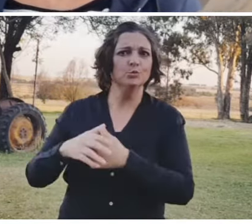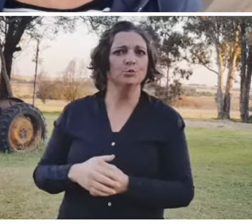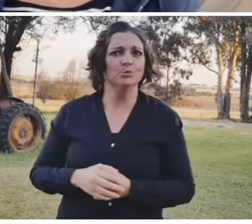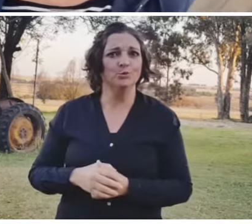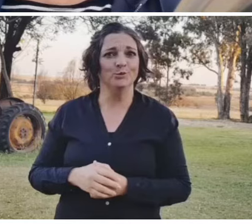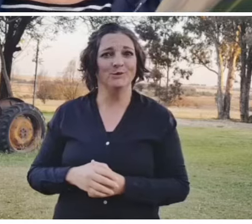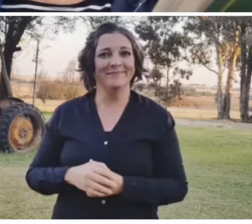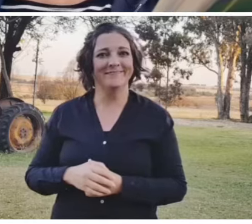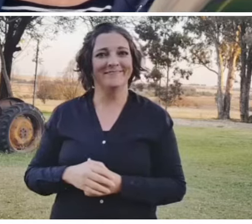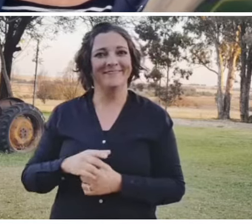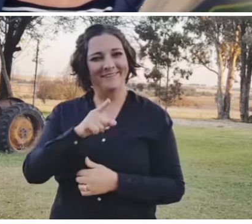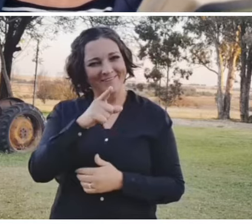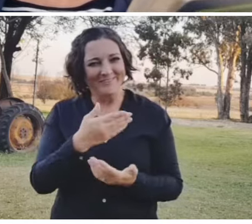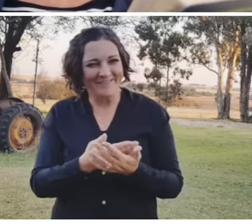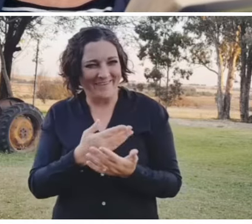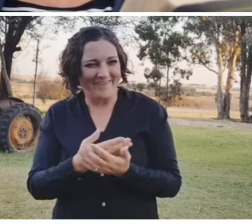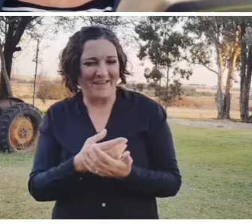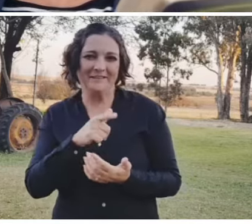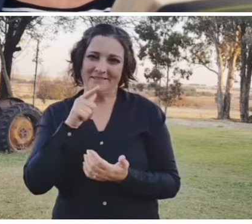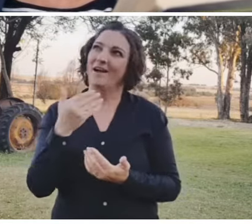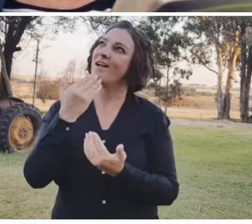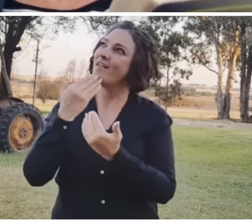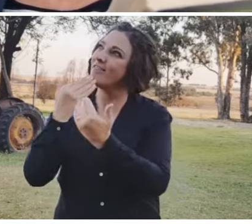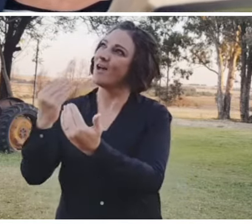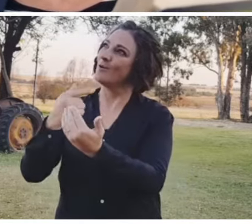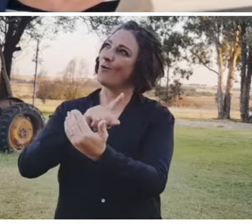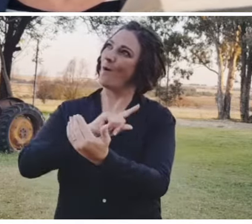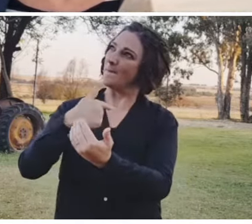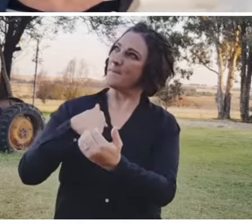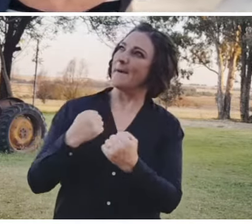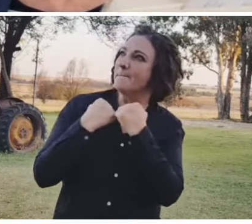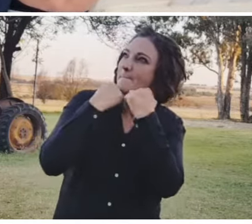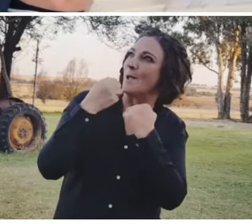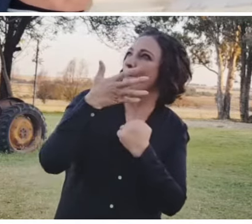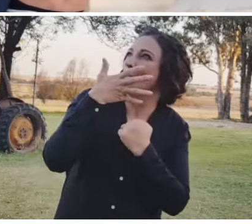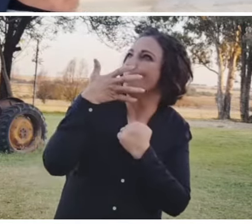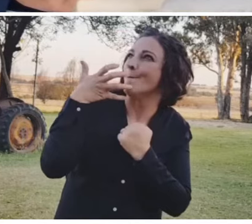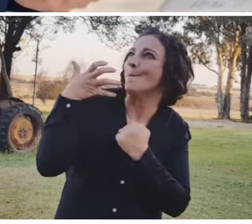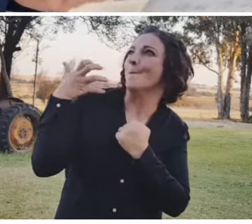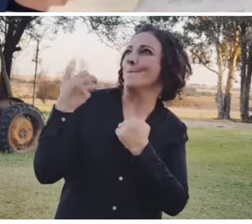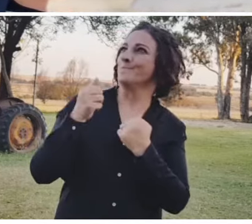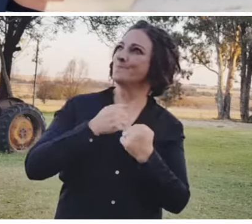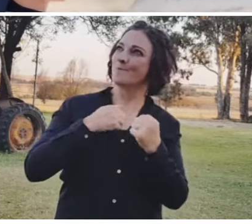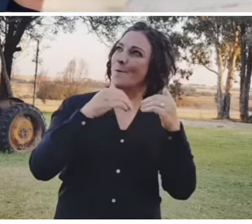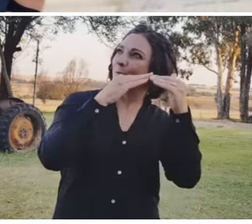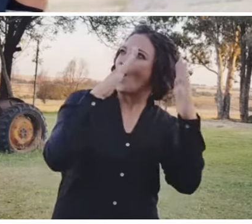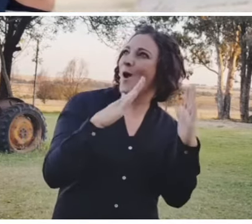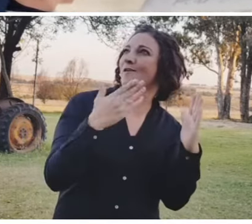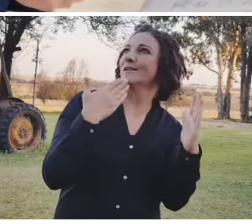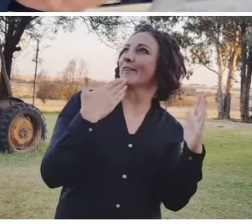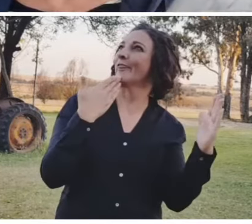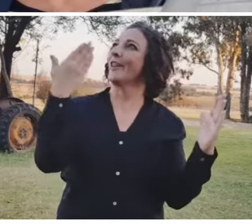is. Jy kan sê, dankie vir my warm bed, en ons huis om in te woon,